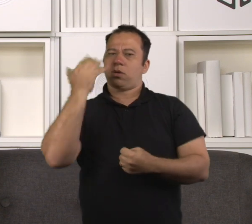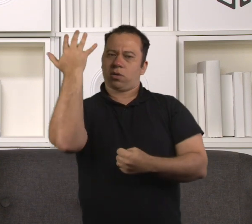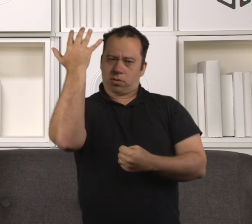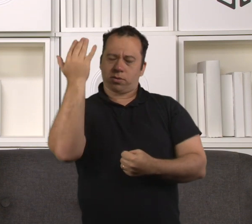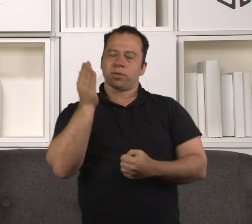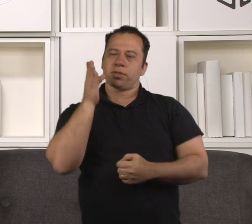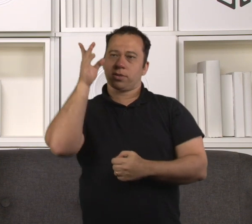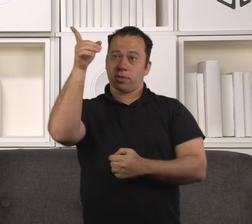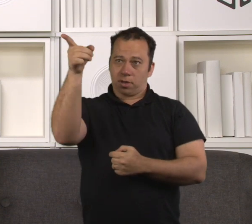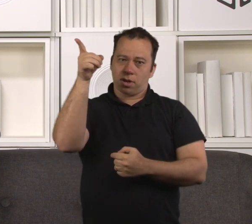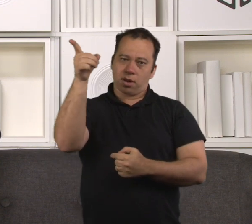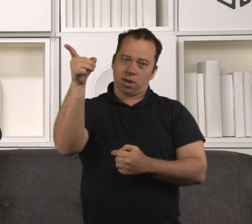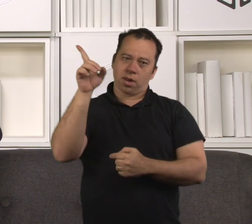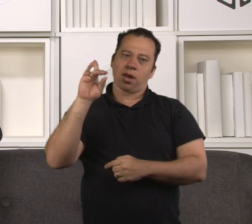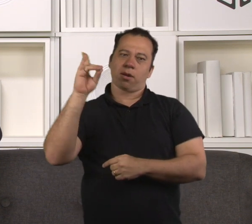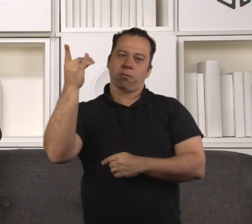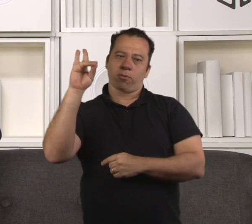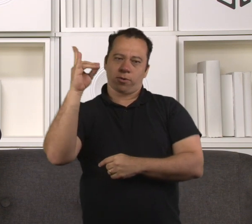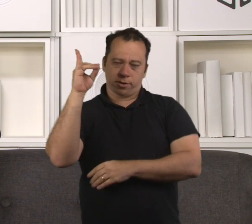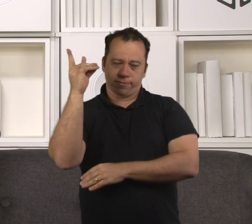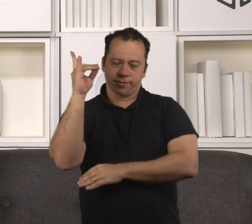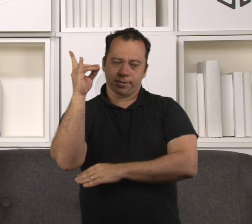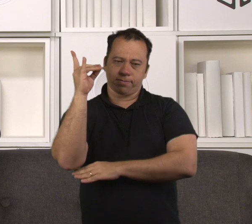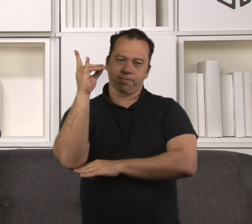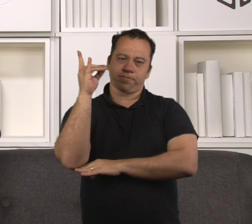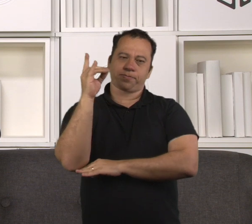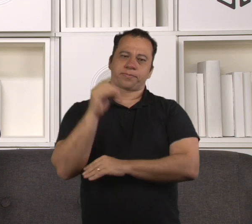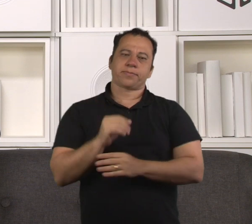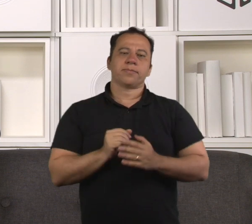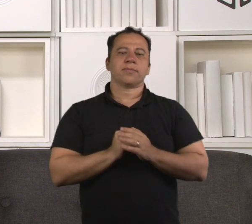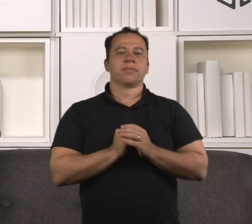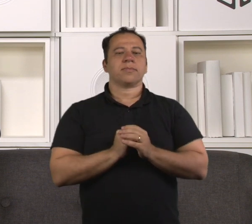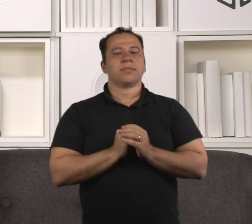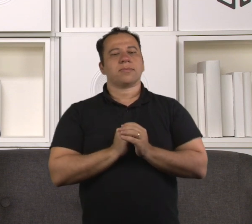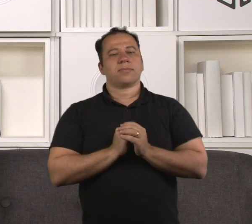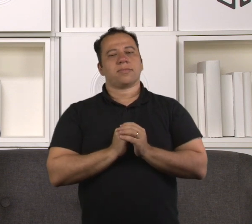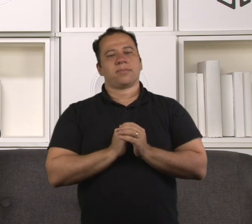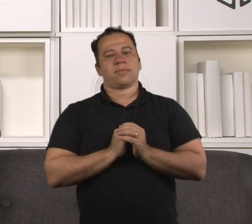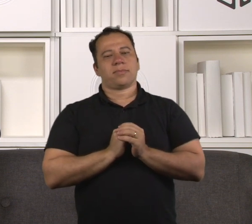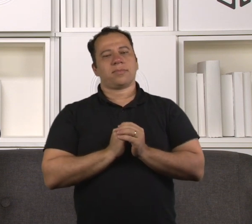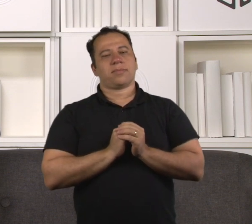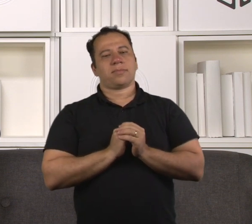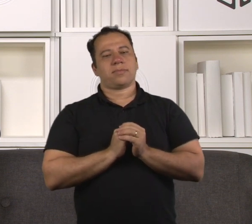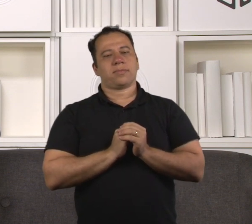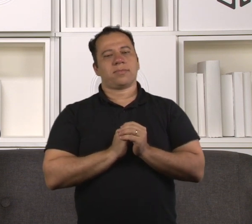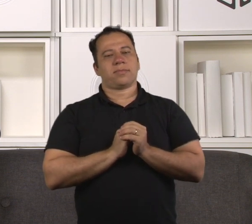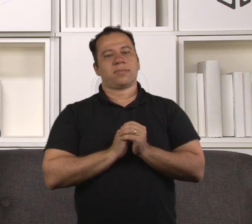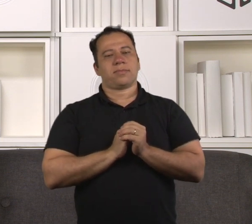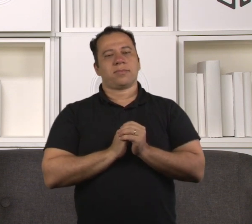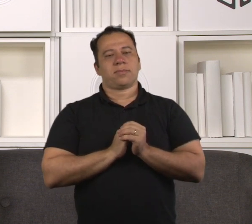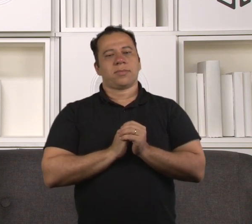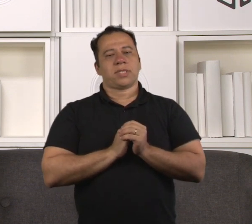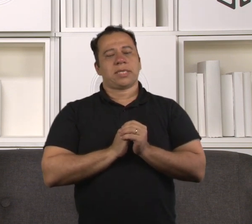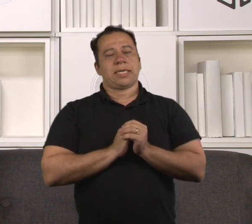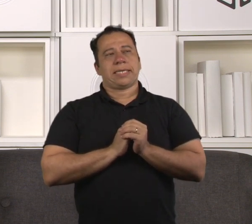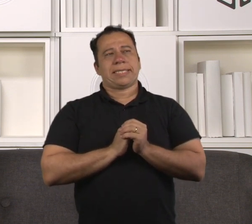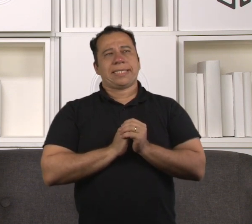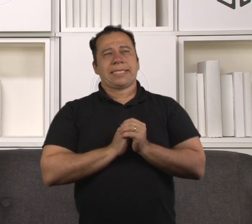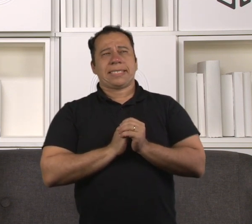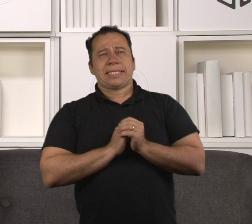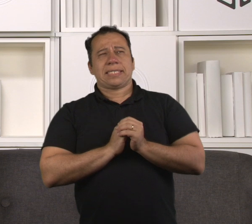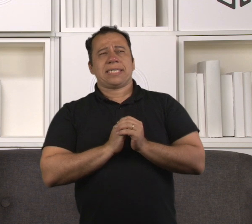nossos irmãos na Bolívia estão enfrentando. Então é muito triste a